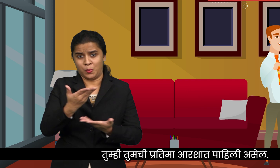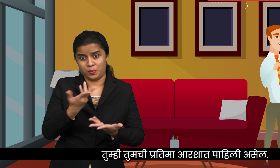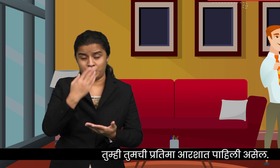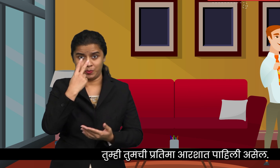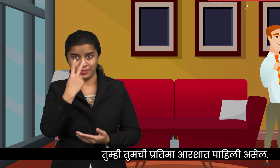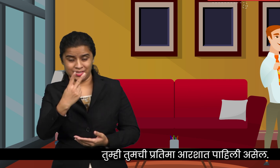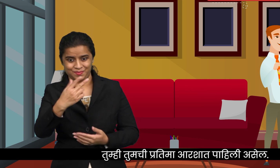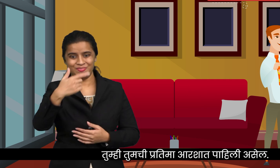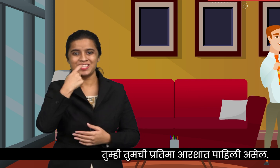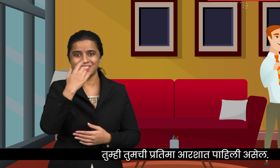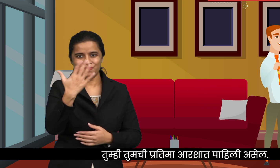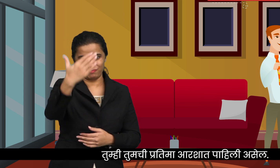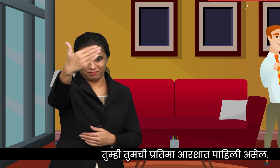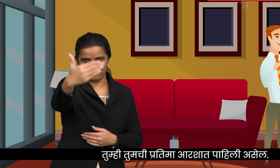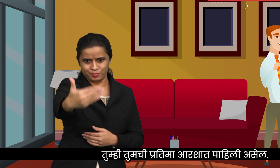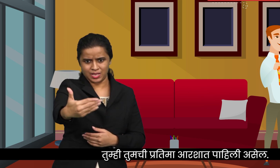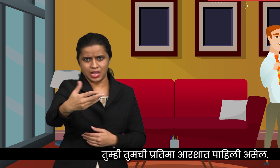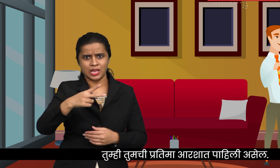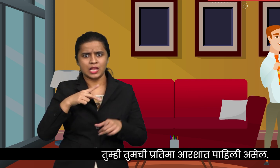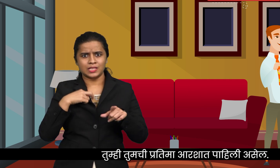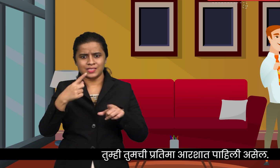तुम्ही तुमची प्रतिमा आरशात पाहिली असेल.